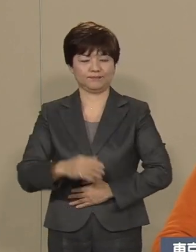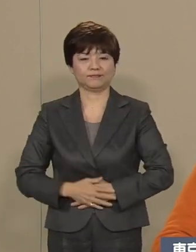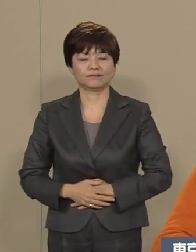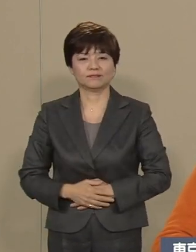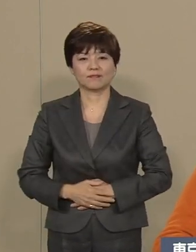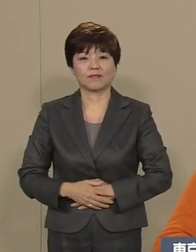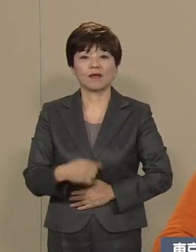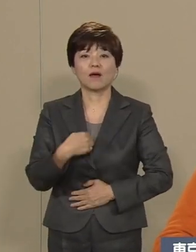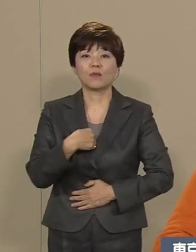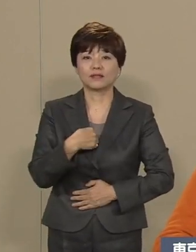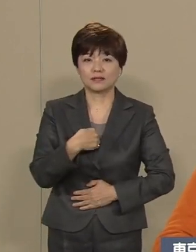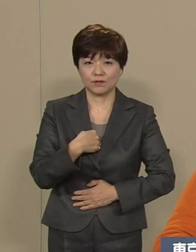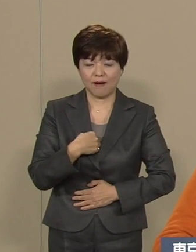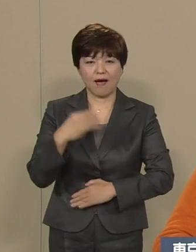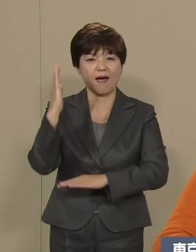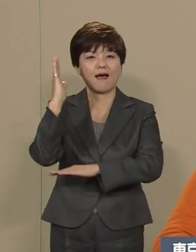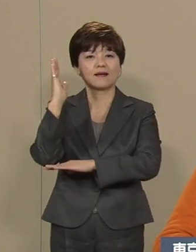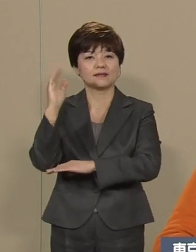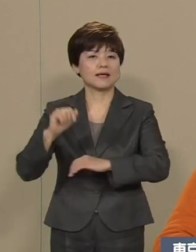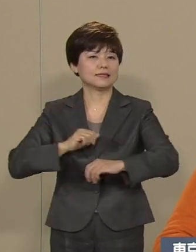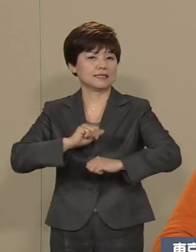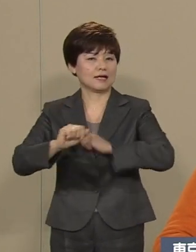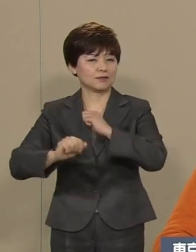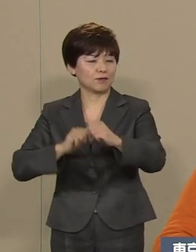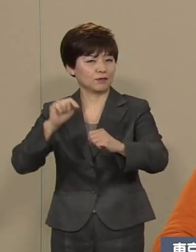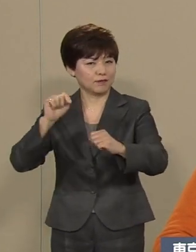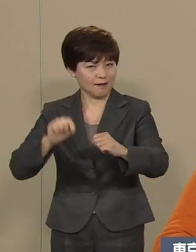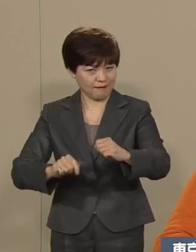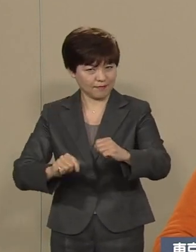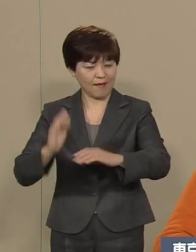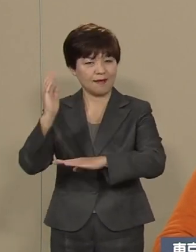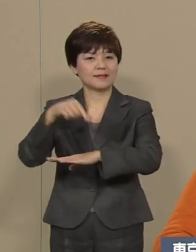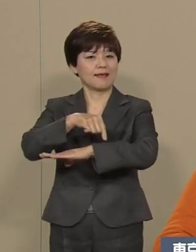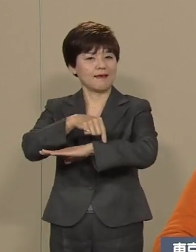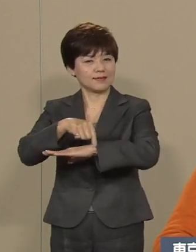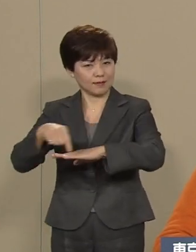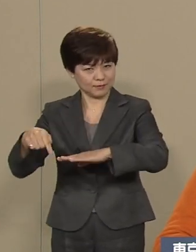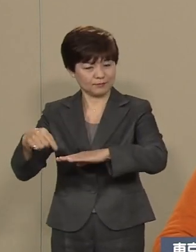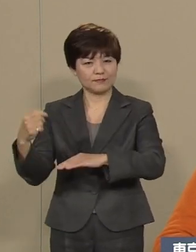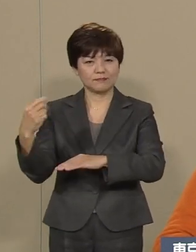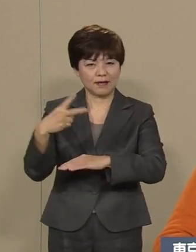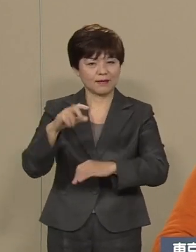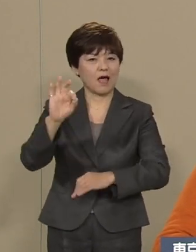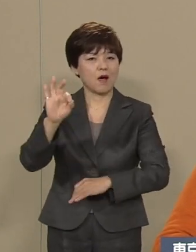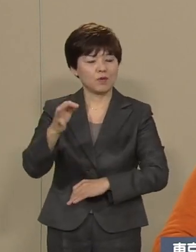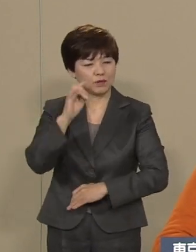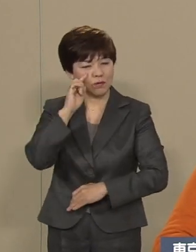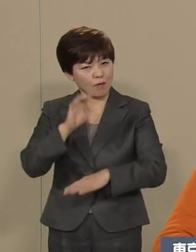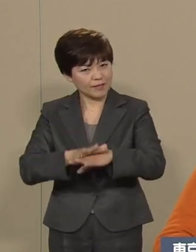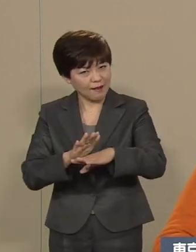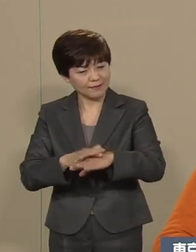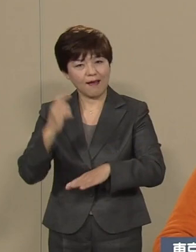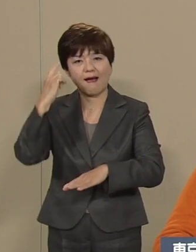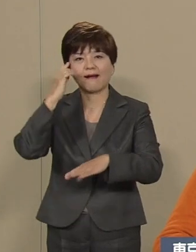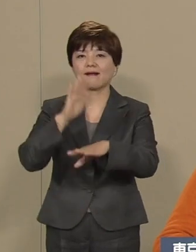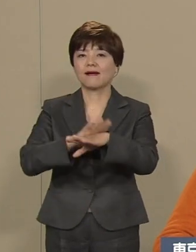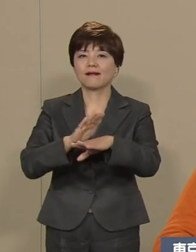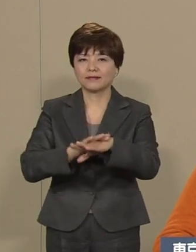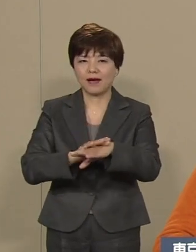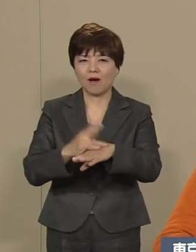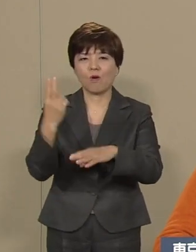は政治活動で政策はもちろん物の見方や考え方を国民に